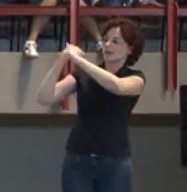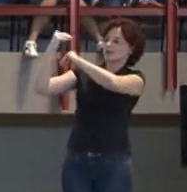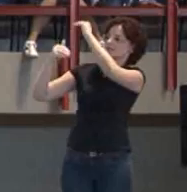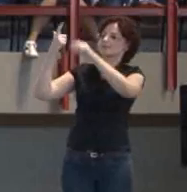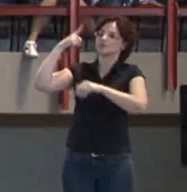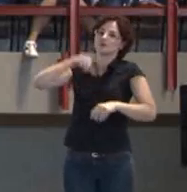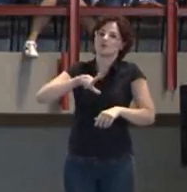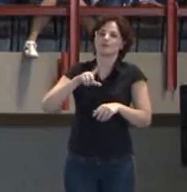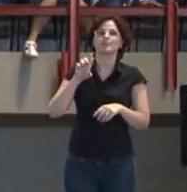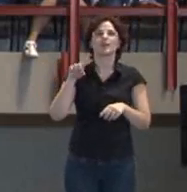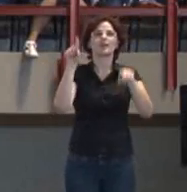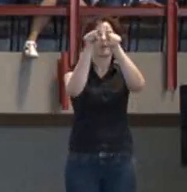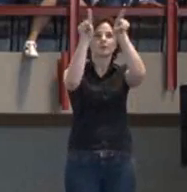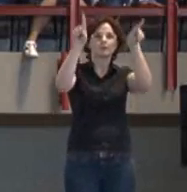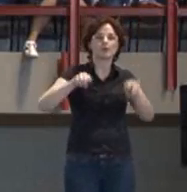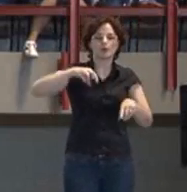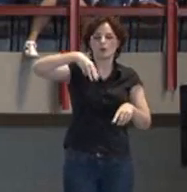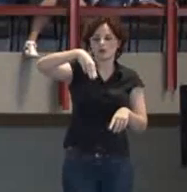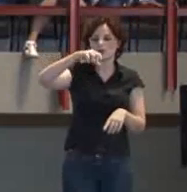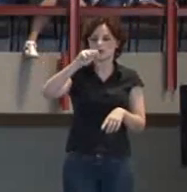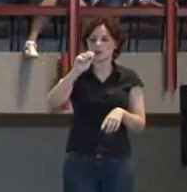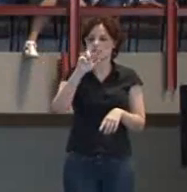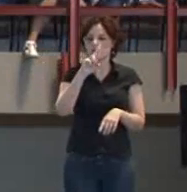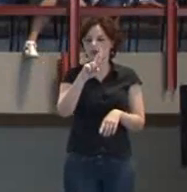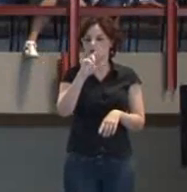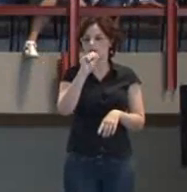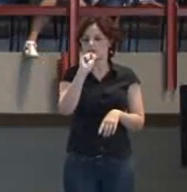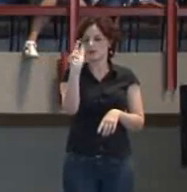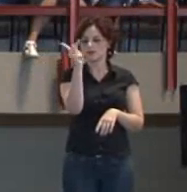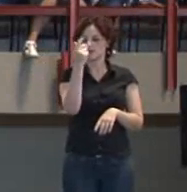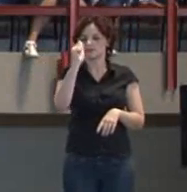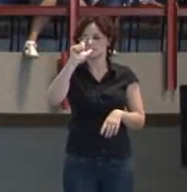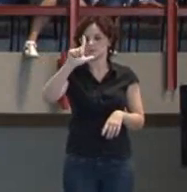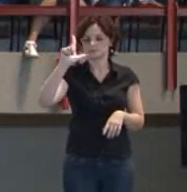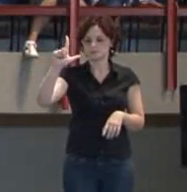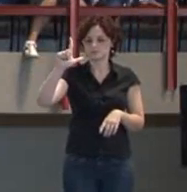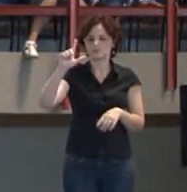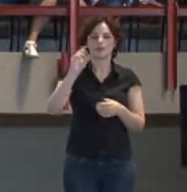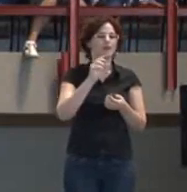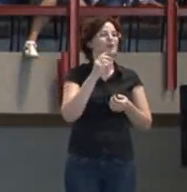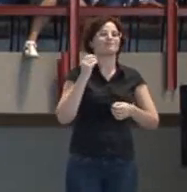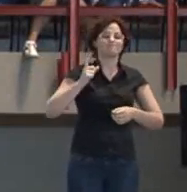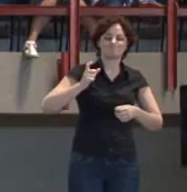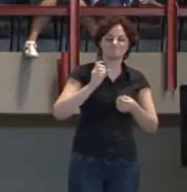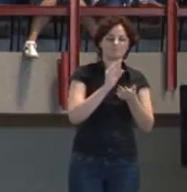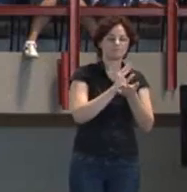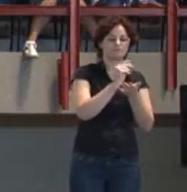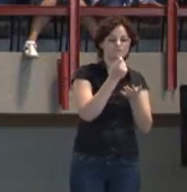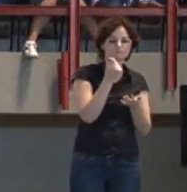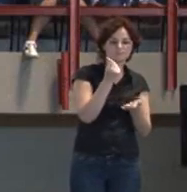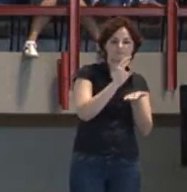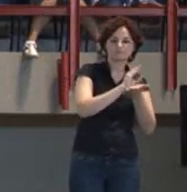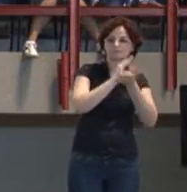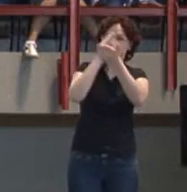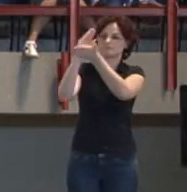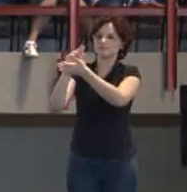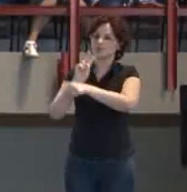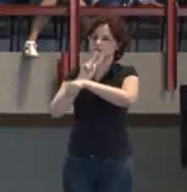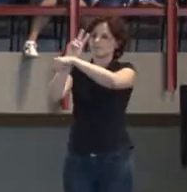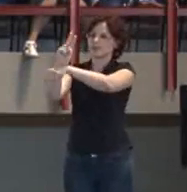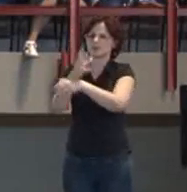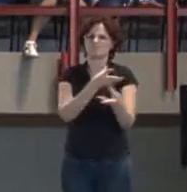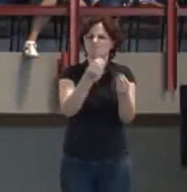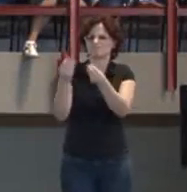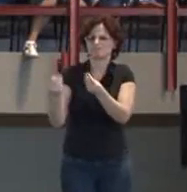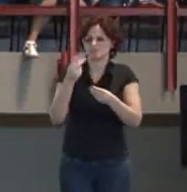plano Marshall empresta dinheiro a muitas muitas Nações europeias principalmente e outro plano que é o plano Colombo vai fazer a mesma